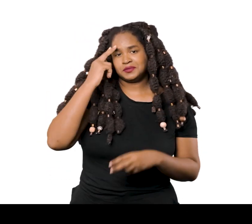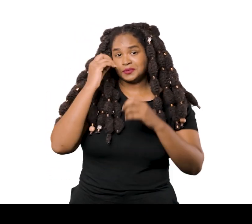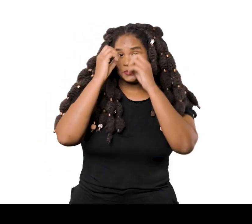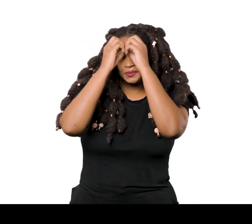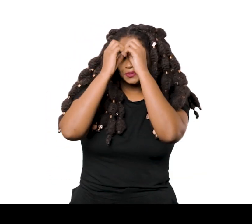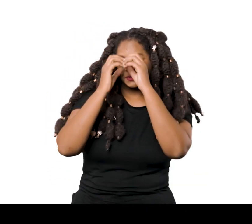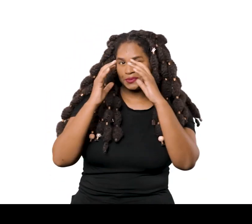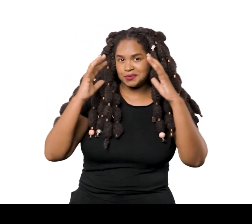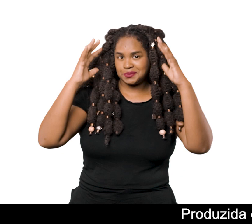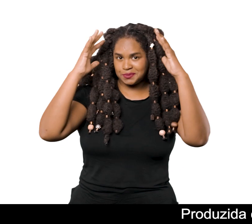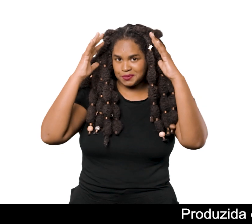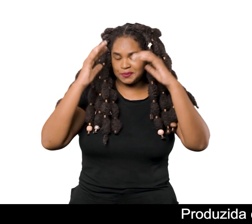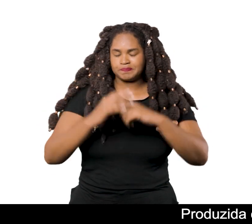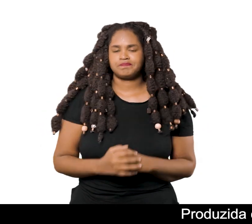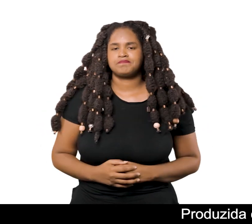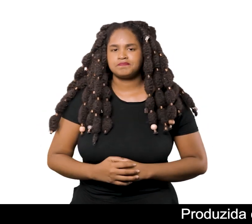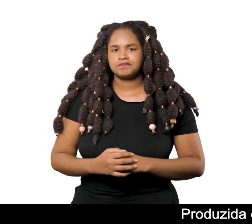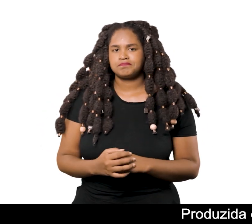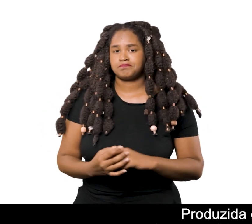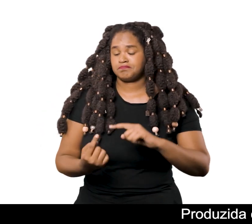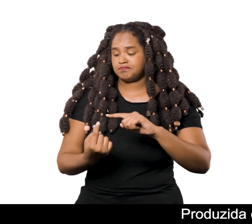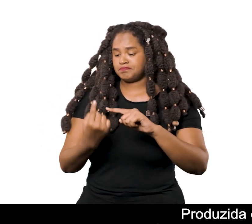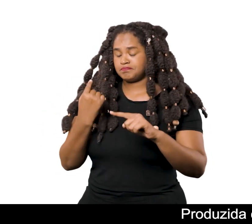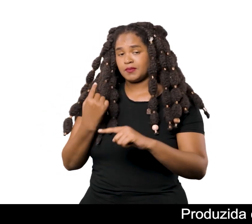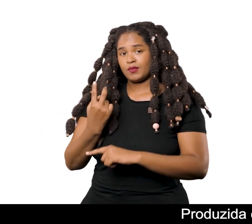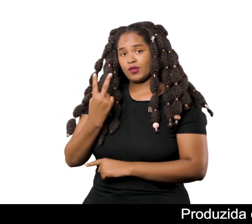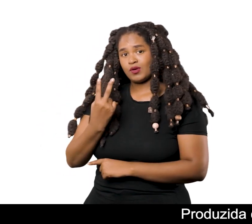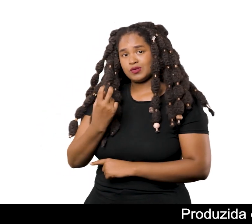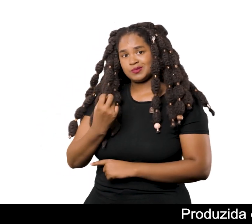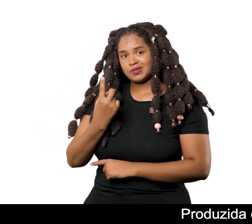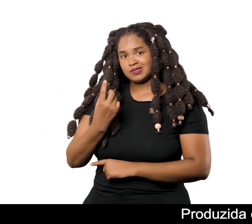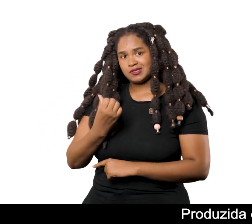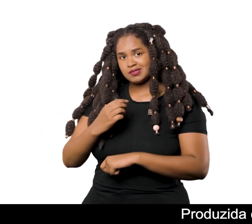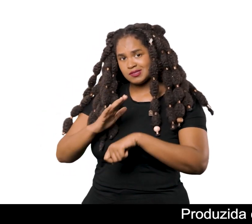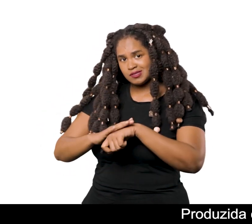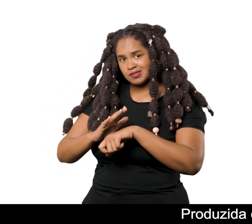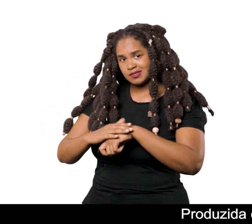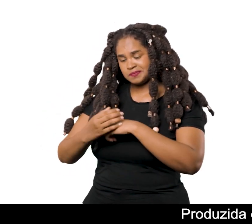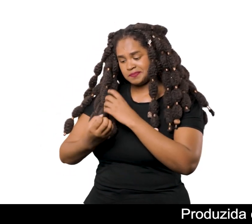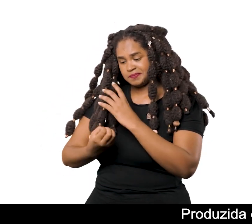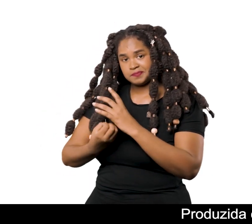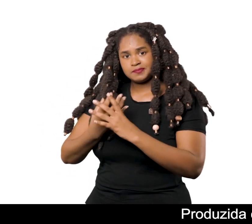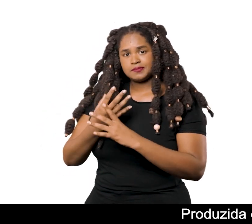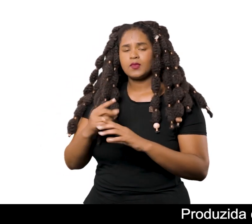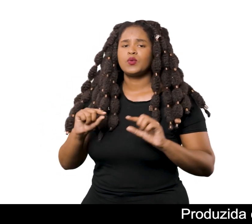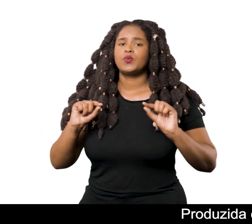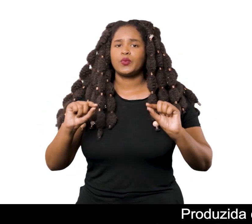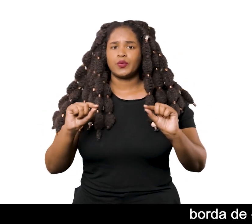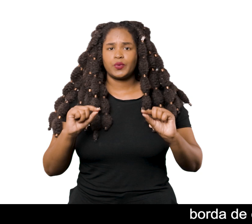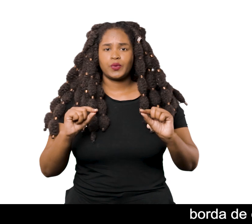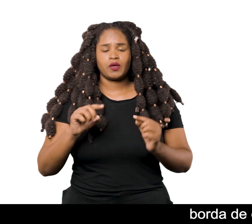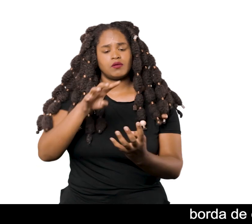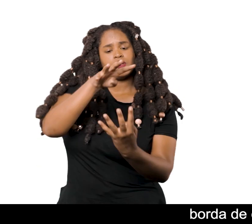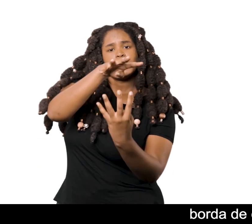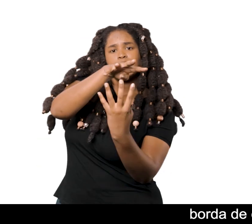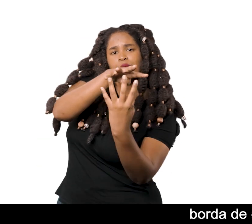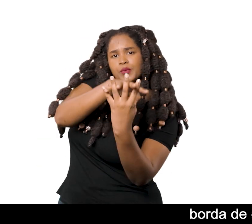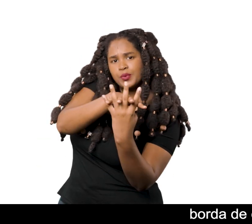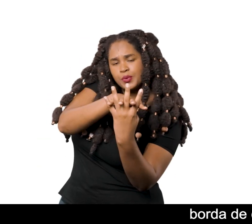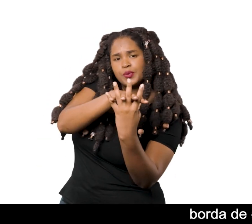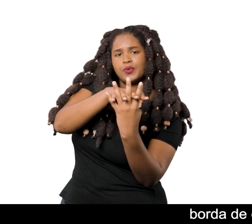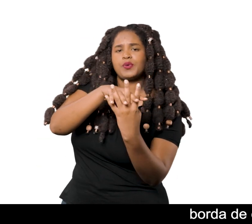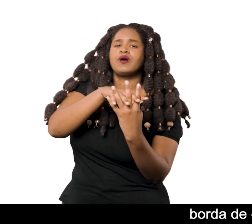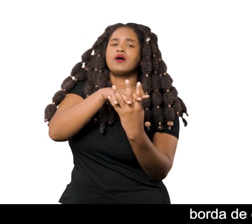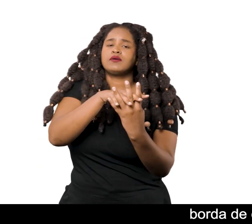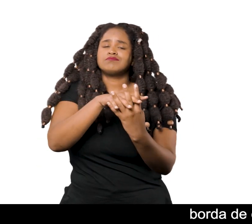Sonho. Produzida em 2016, é uma urdidura em lã, trama, borda de